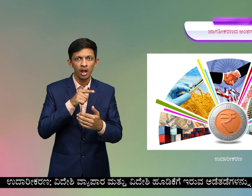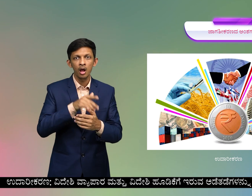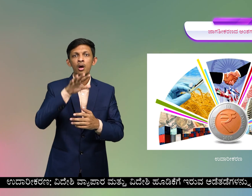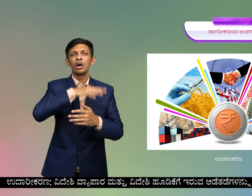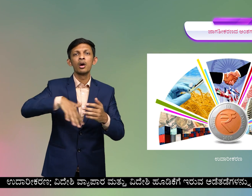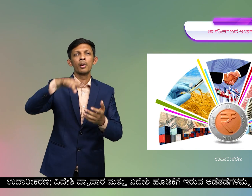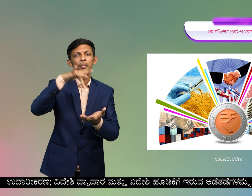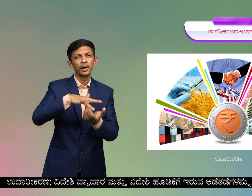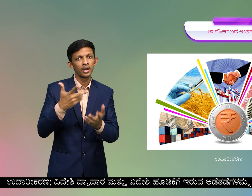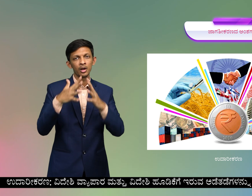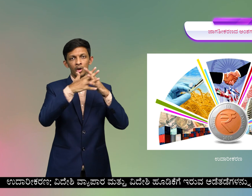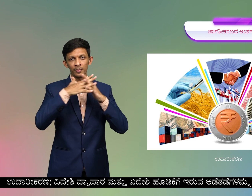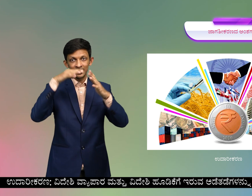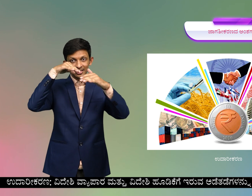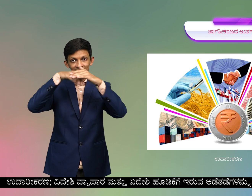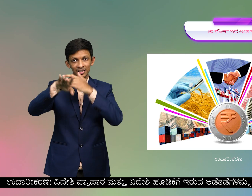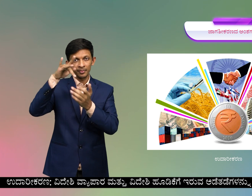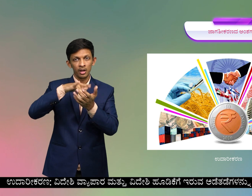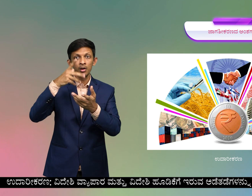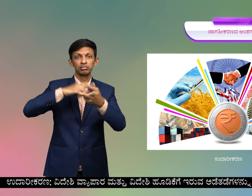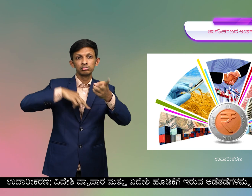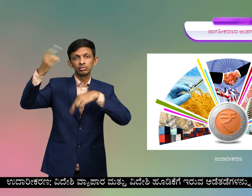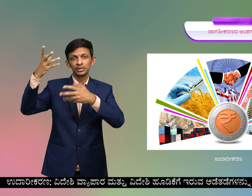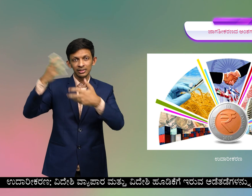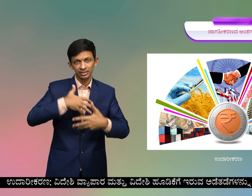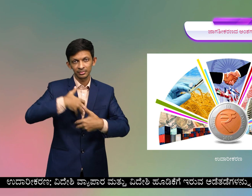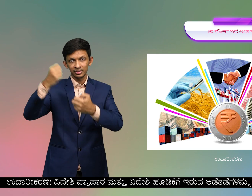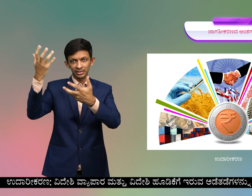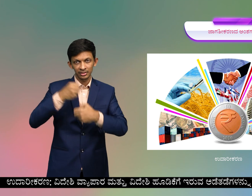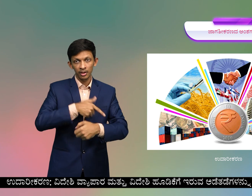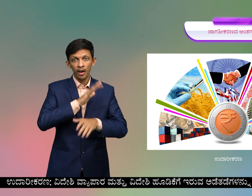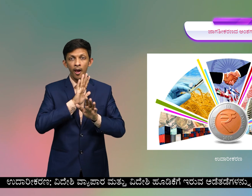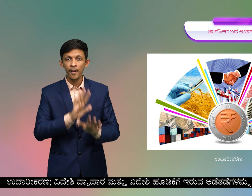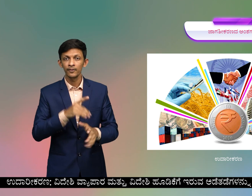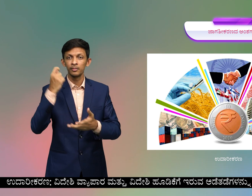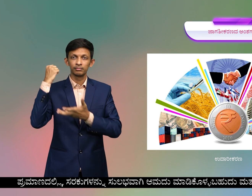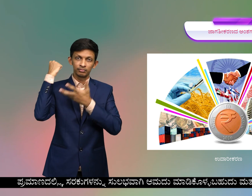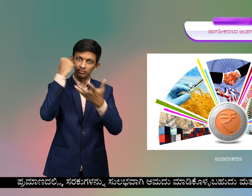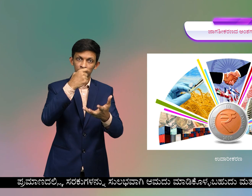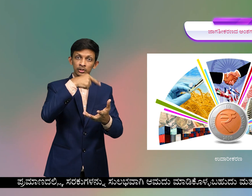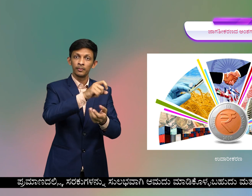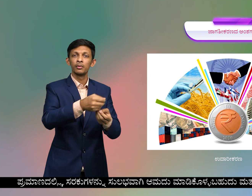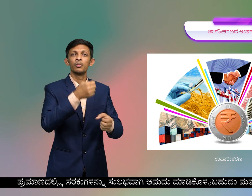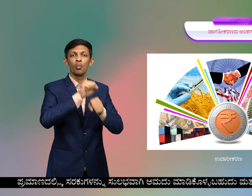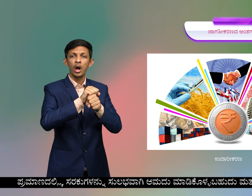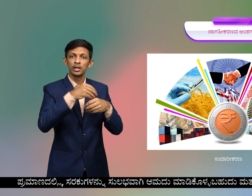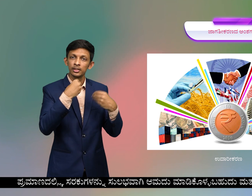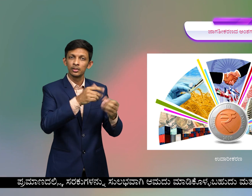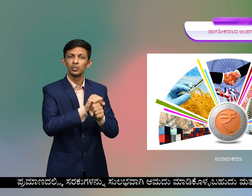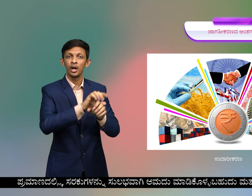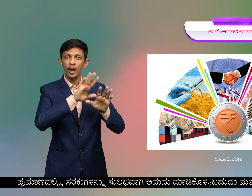ವಿದೇಶಿ ವ್ಯಾಪಾರ ಮತ್ತು ವಿದೇಶಿ ಹೂಡಿಕೆಗೆ ಇರುವ ಅಡೆತಡೆಗಳನ್ನು ತೆಗೆದುಹಾಕಲಾಗಿದೆ. ಹೆಚ್ಚಿನ ಪ್ರಮಾಣದಲ್ಲಿ